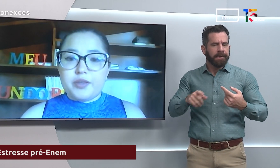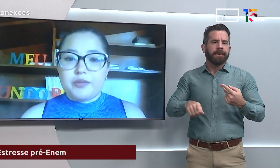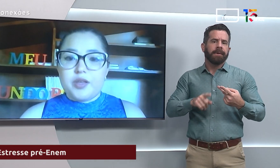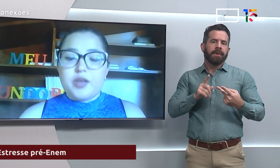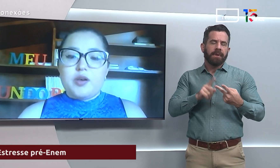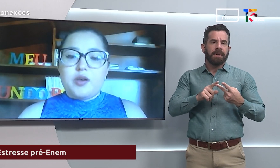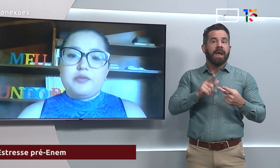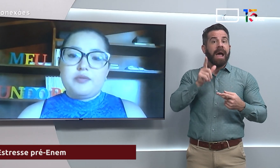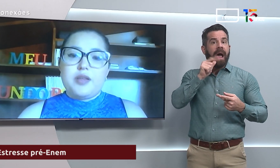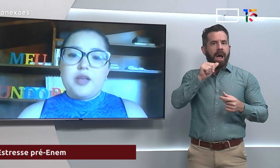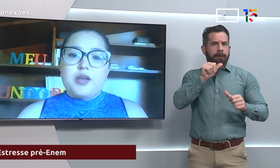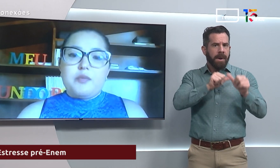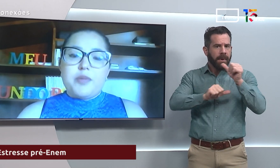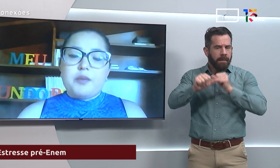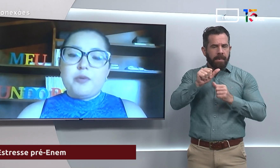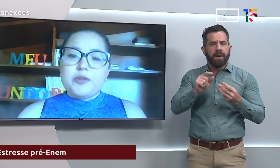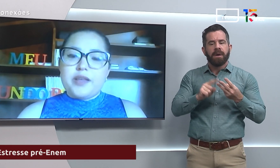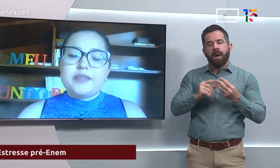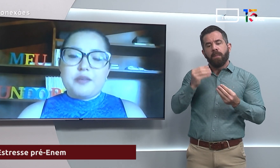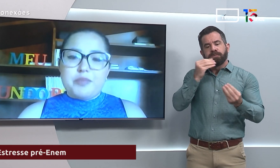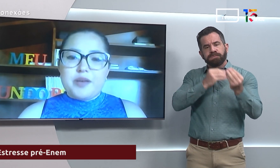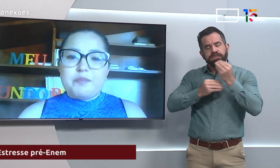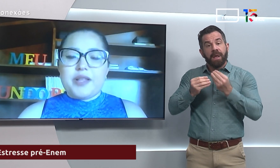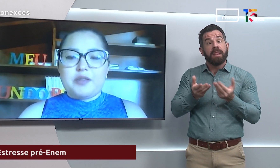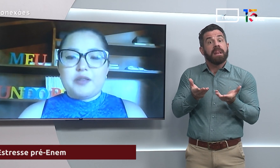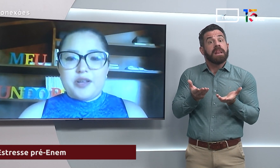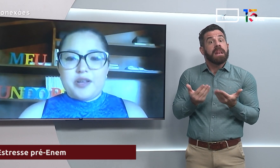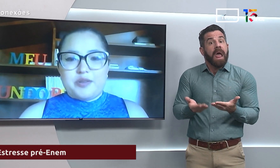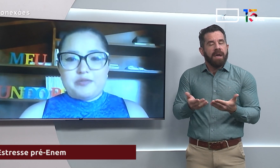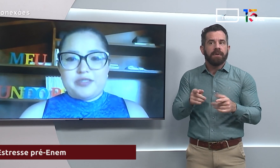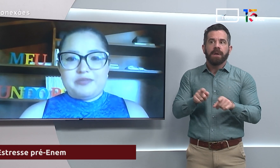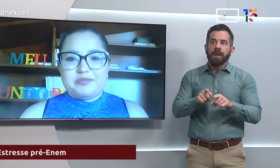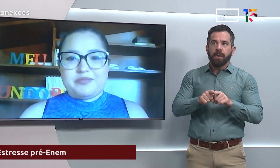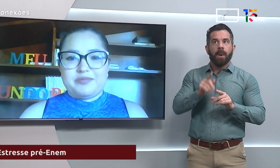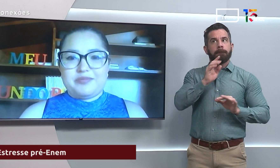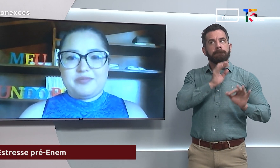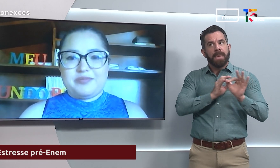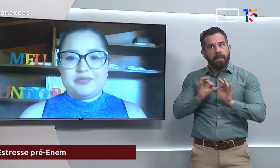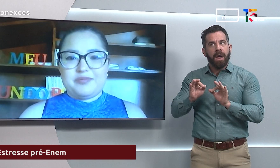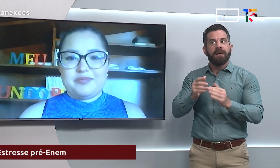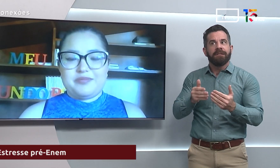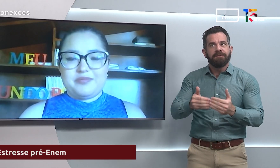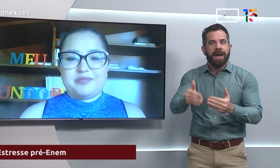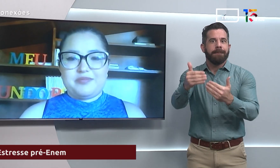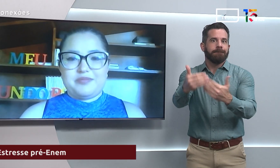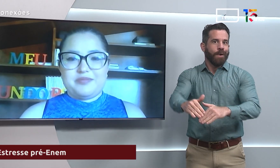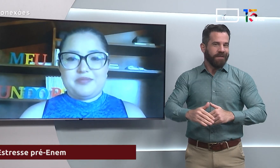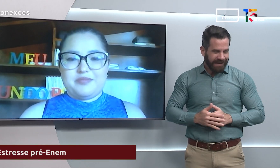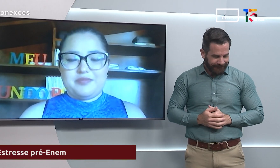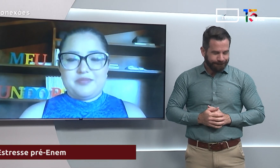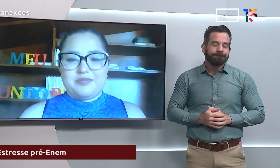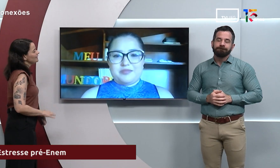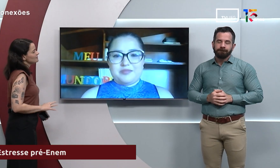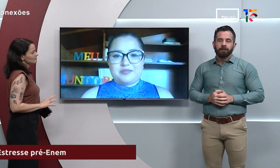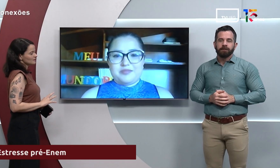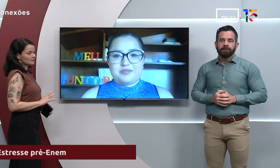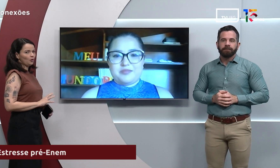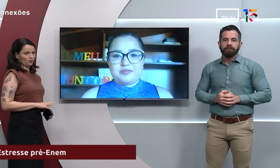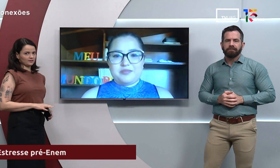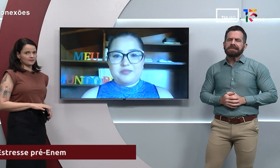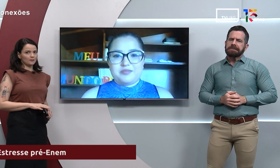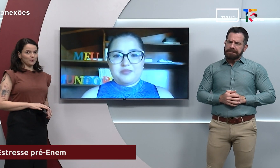leve, para poder estar preparado para a prova. Bom, e